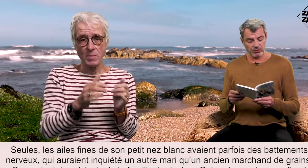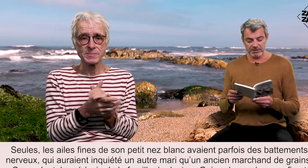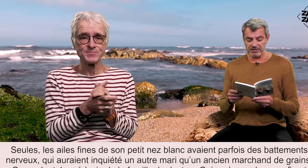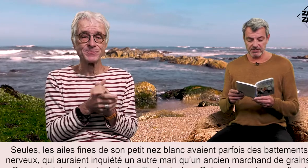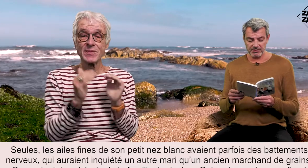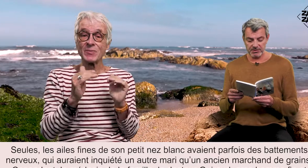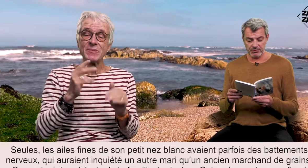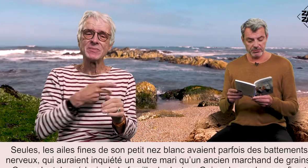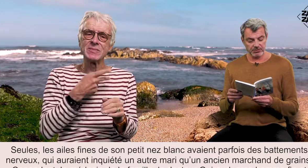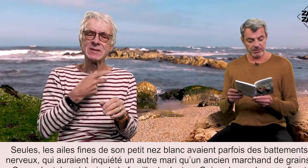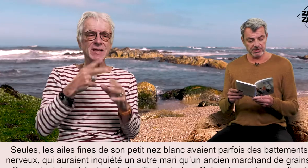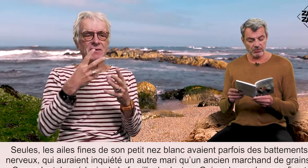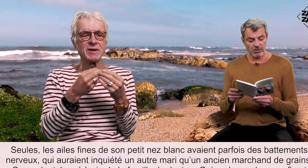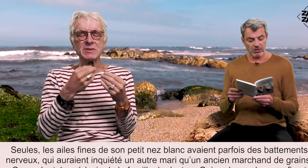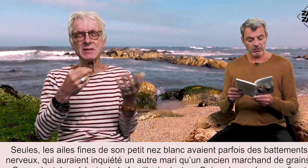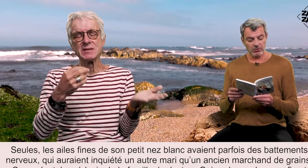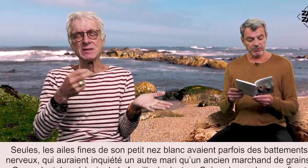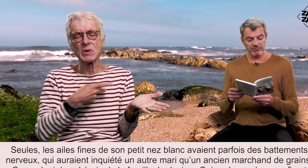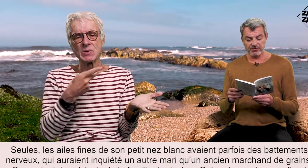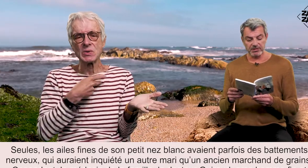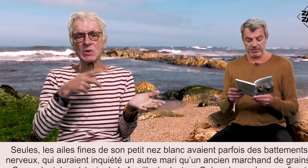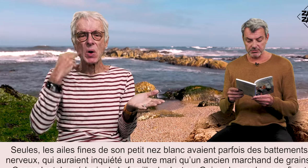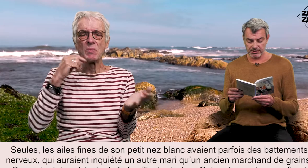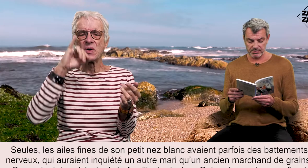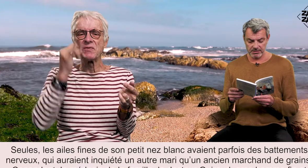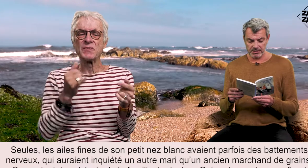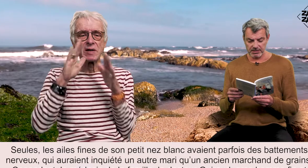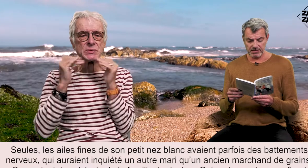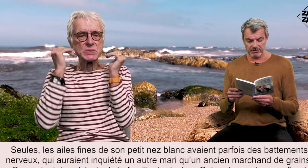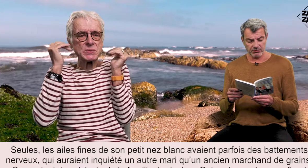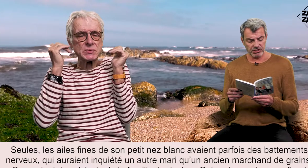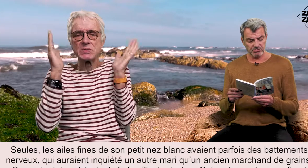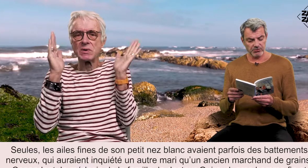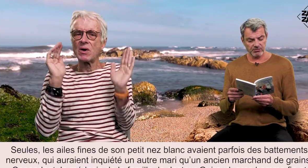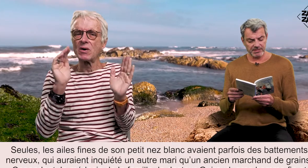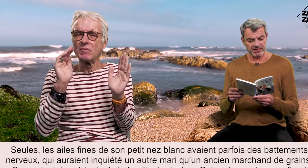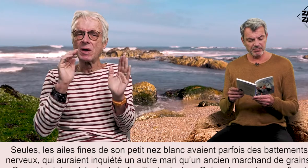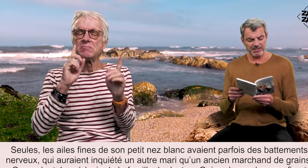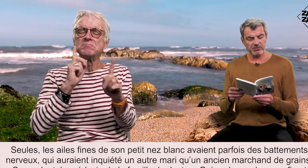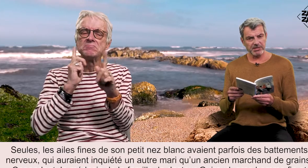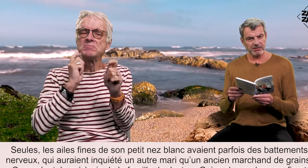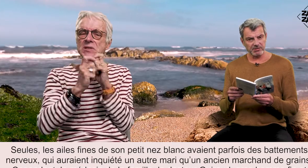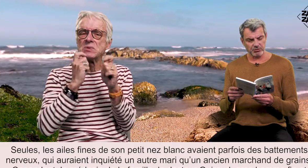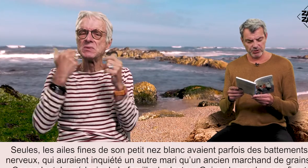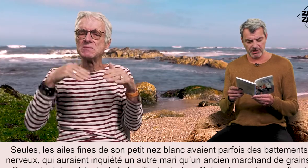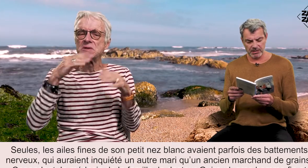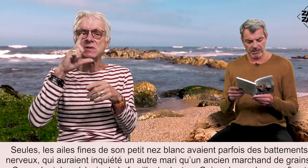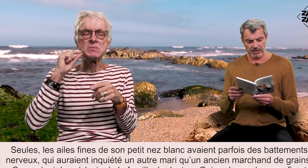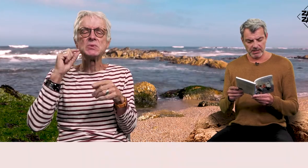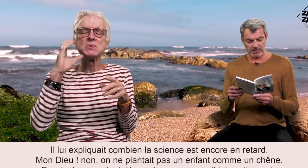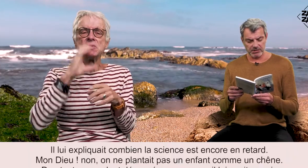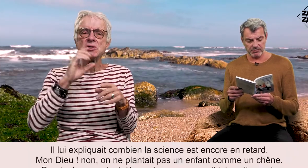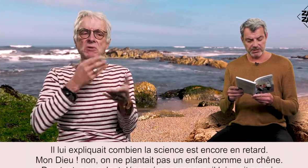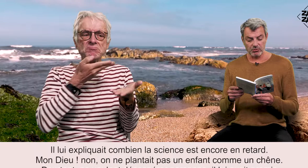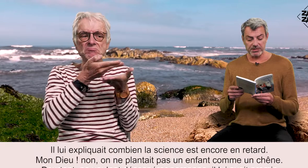Cependant, le médecin de la famille, le docteur Guiraud, gros homme fin et souriant, avait eu déjà plusieurs conversations particulières avec M. Chabre.